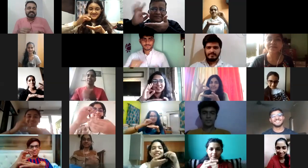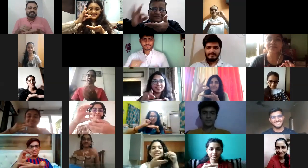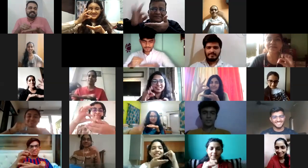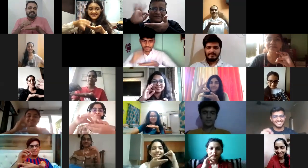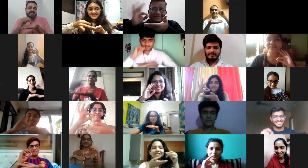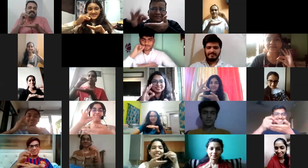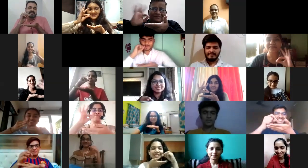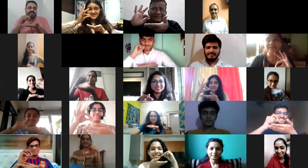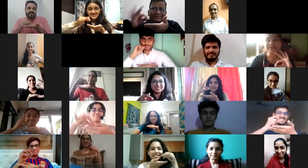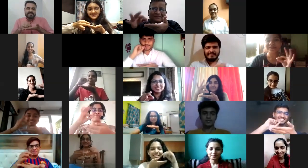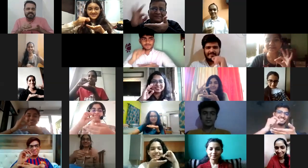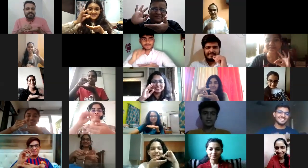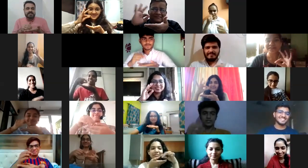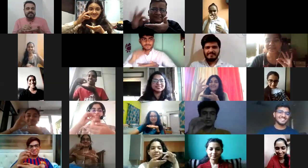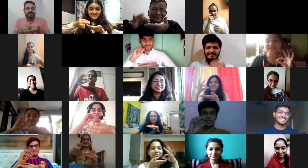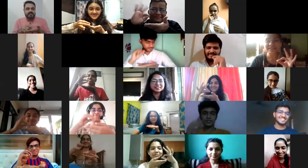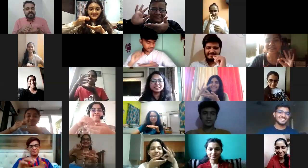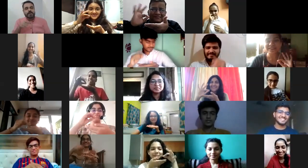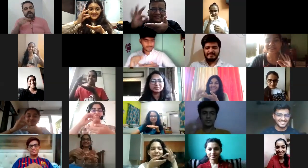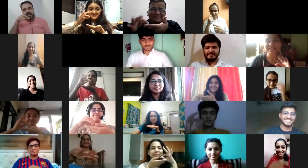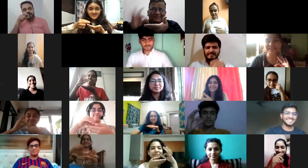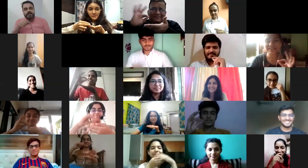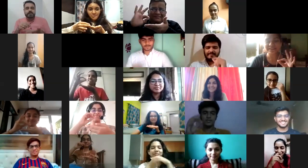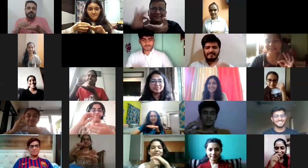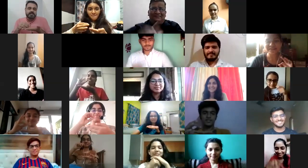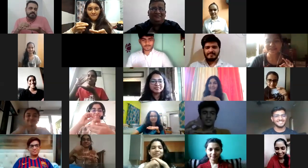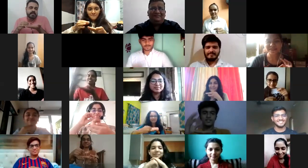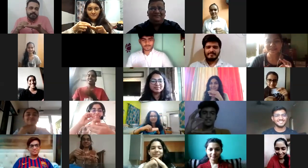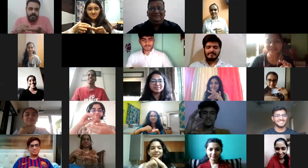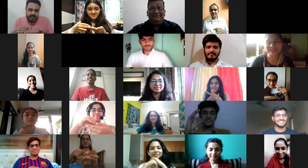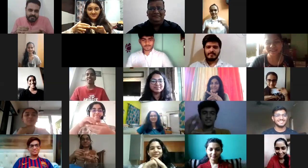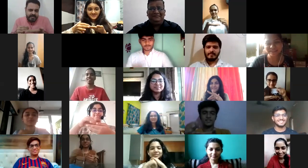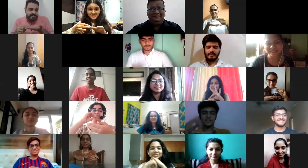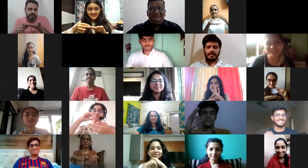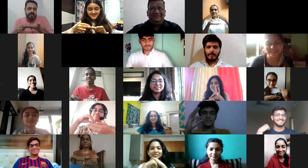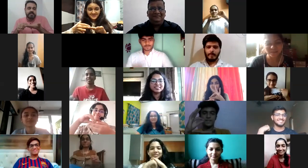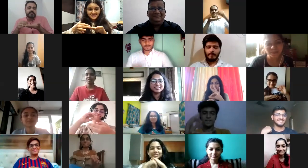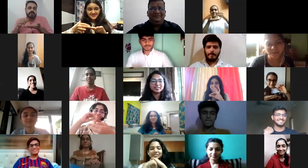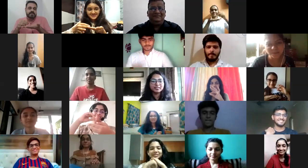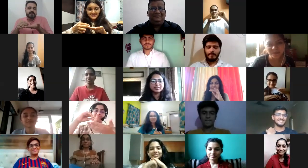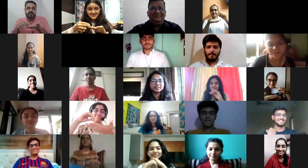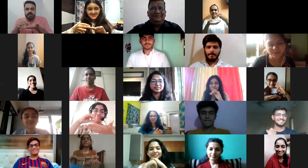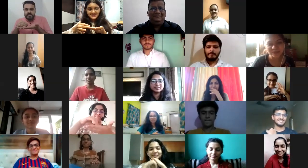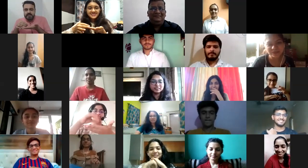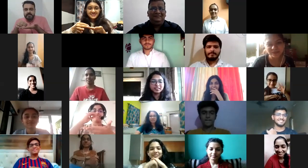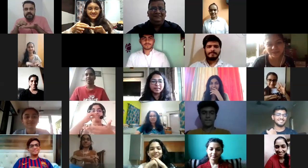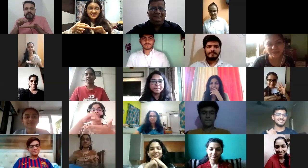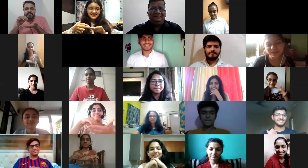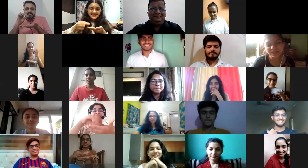This is tea. तो कटिंग भी पी रहे तो भी अब ये समझे कि आप पुराने स्टाइल से यू आर टेकिंग अ बसी a cup and then